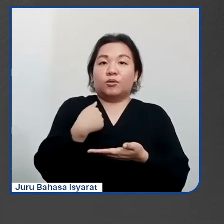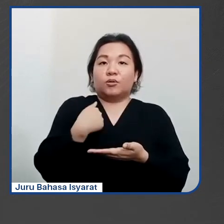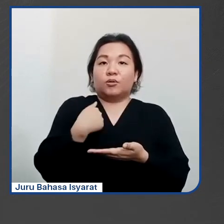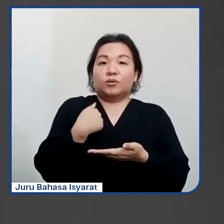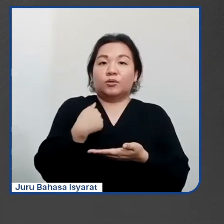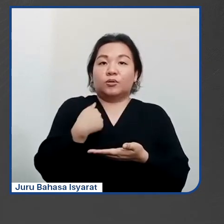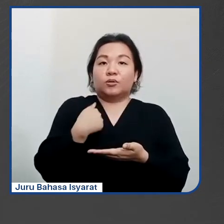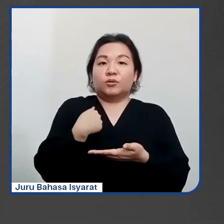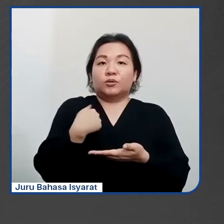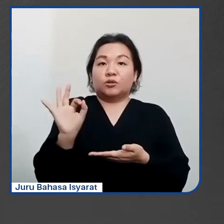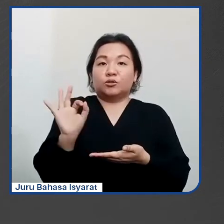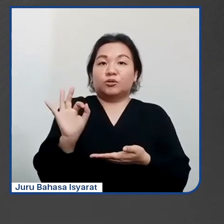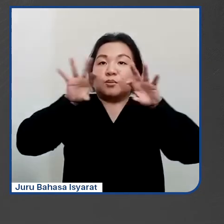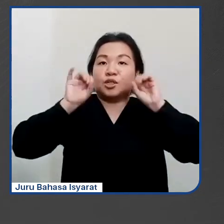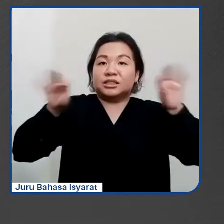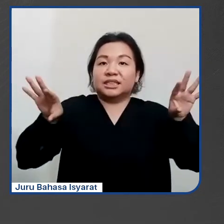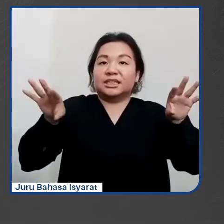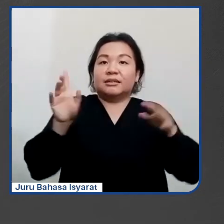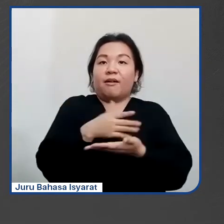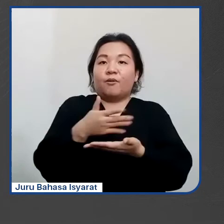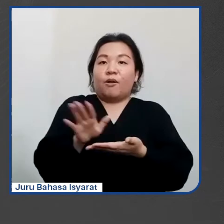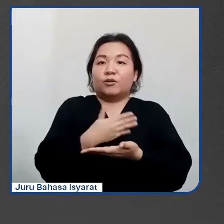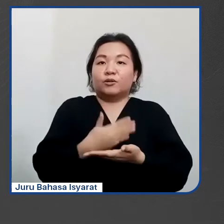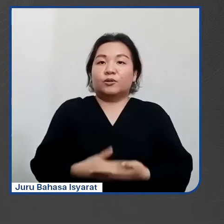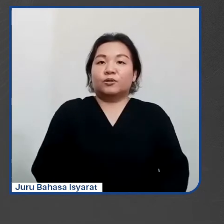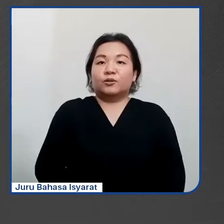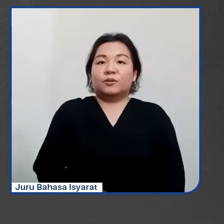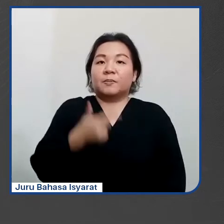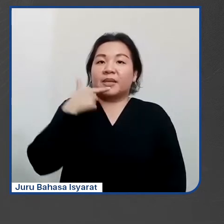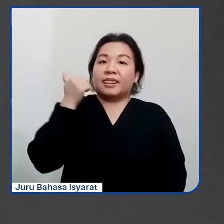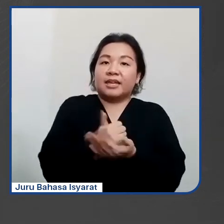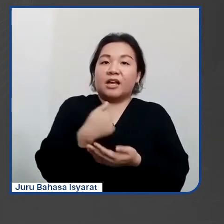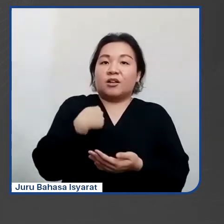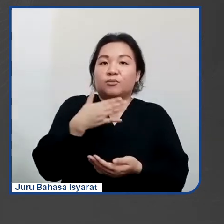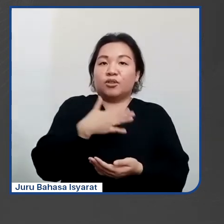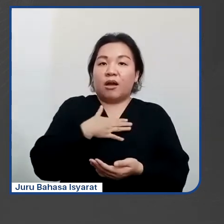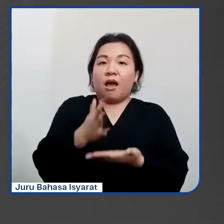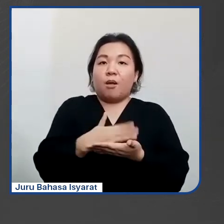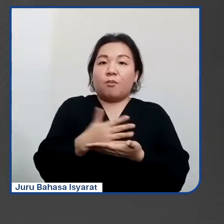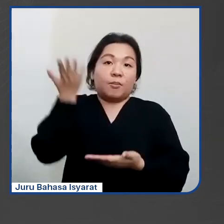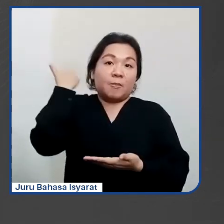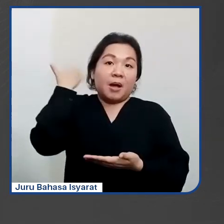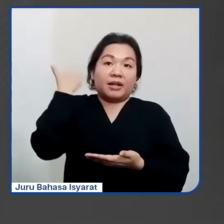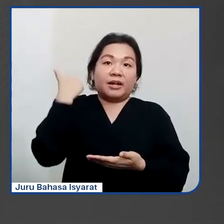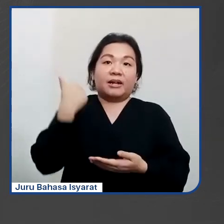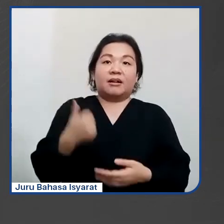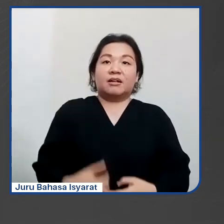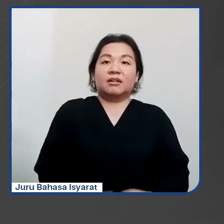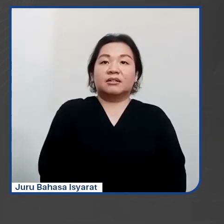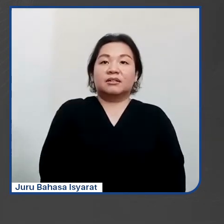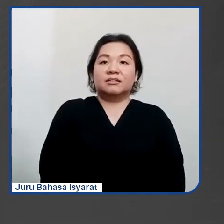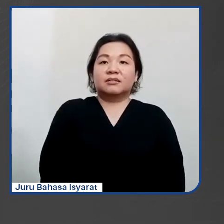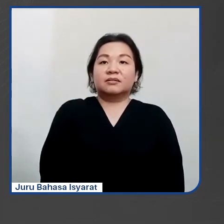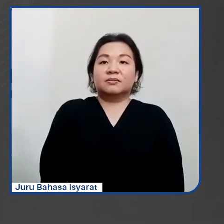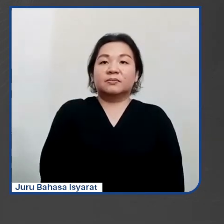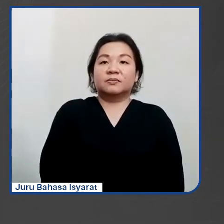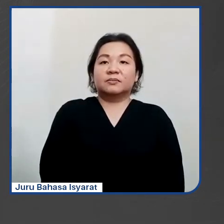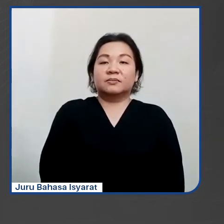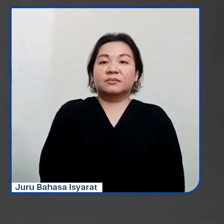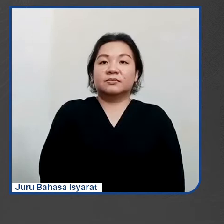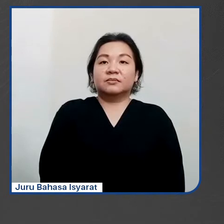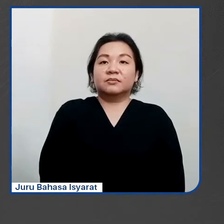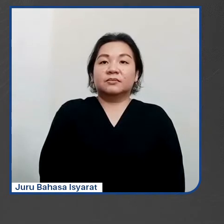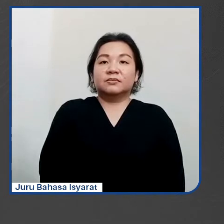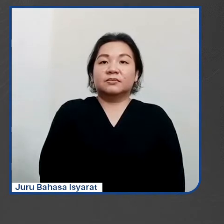promo juga lagu-lagu yang udah sempat aku posting. Aku punya album kemarin pas pandemi banget. Jadi pas aku rilis album